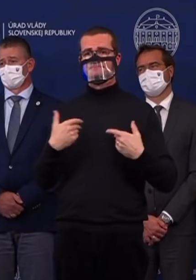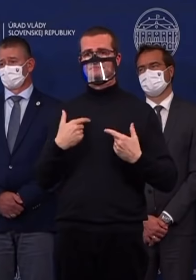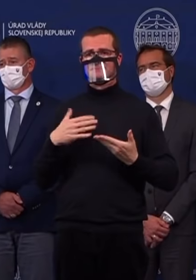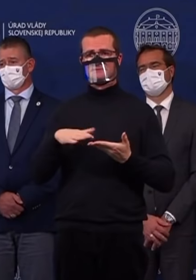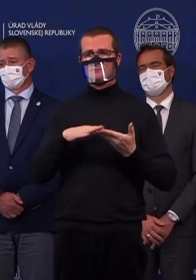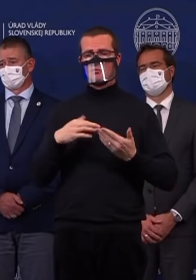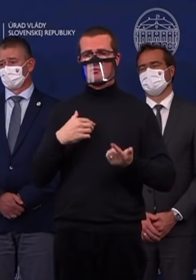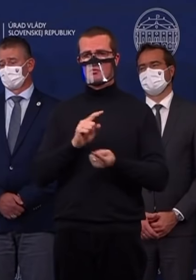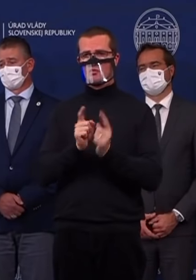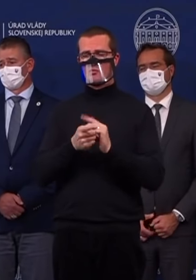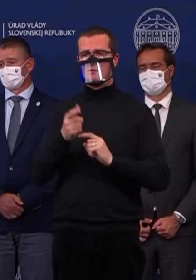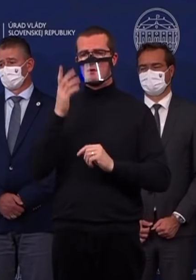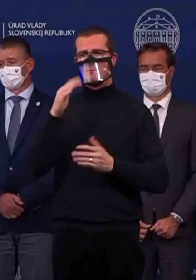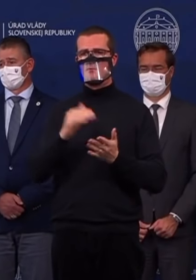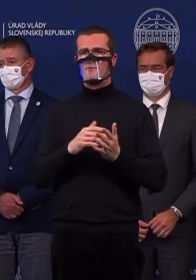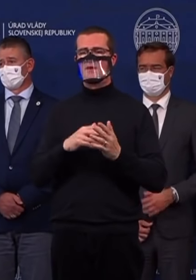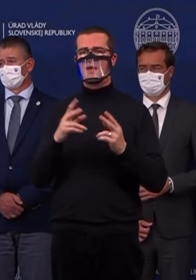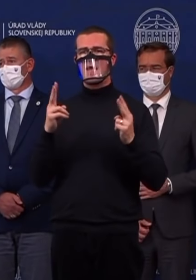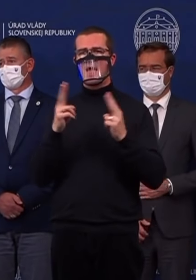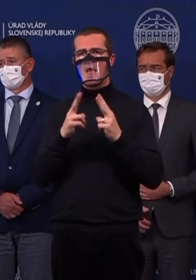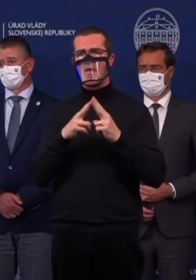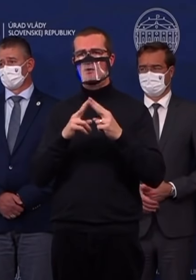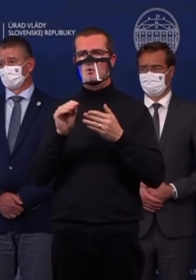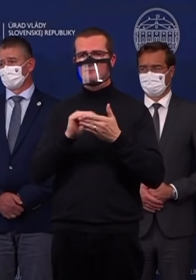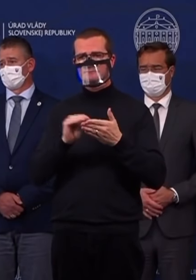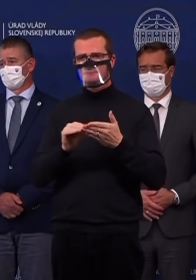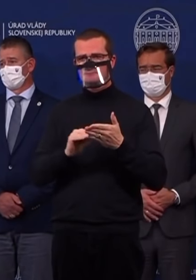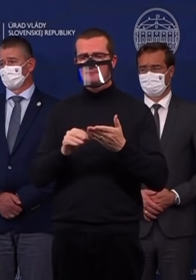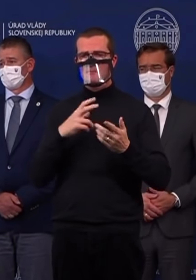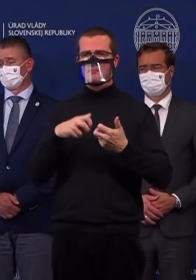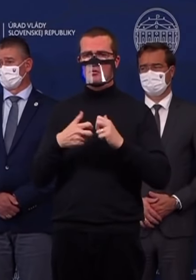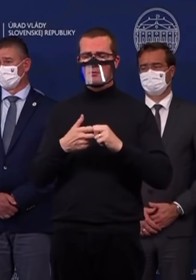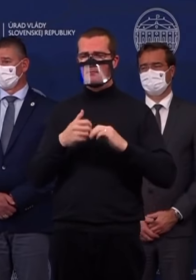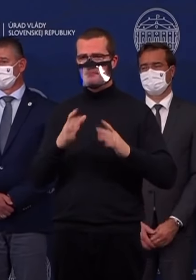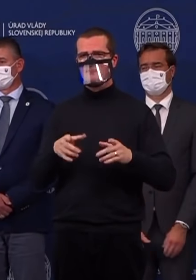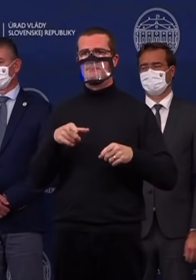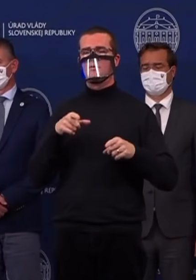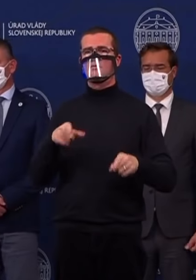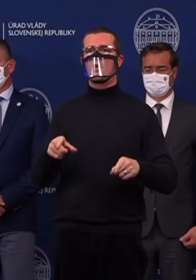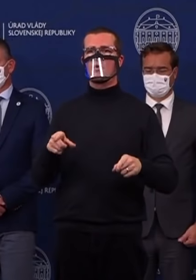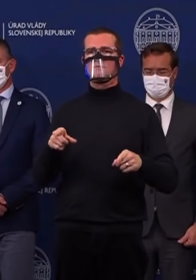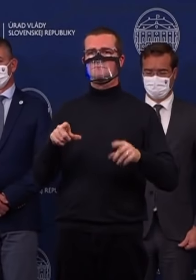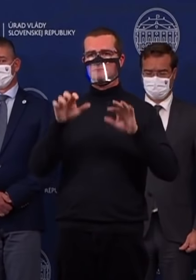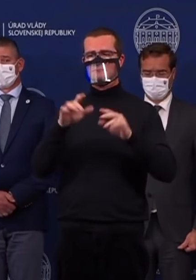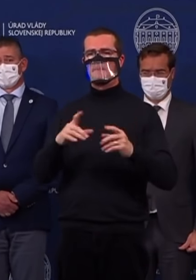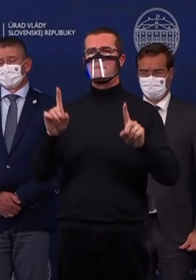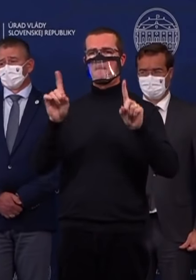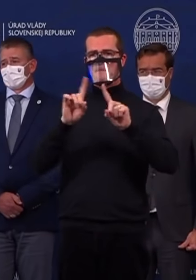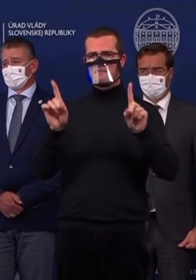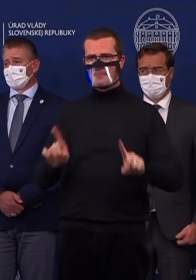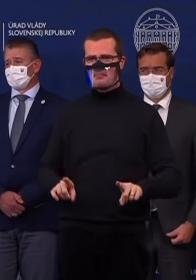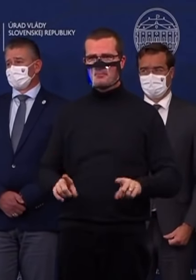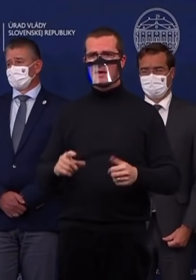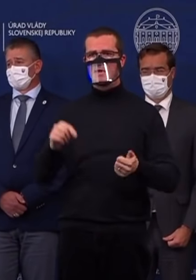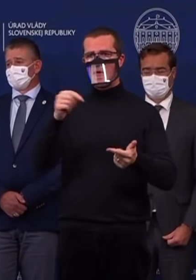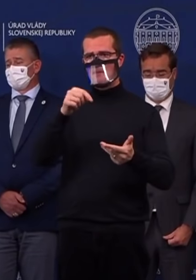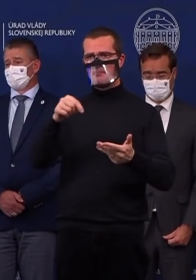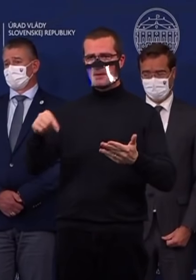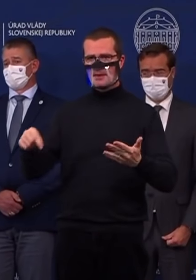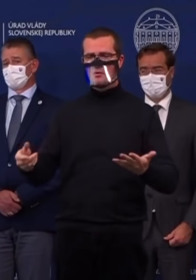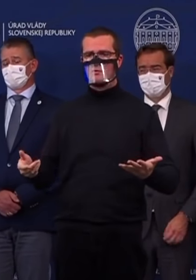spoločne dohodli, že nebudeme používať elektronizáciu nejakú, aby sme predišli prípadným problémom, tak išli sme dosť analogicky, to znamená papier a pero,